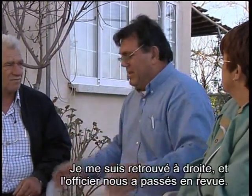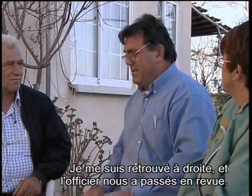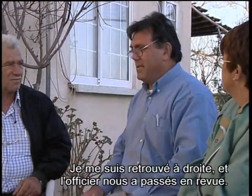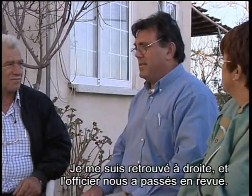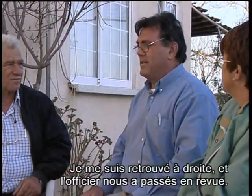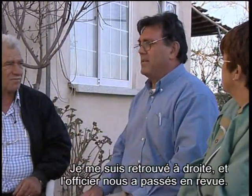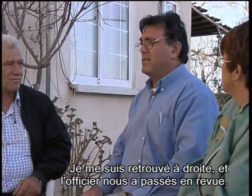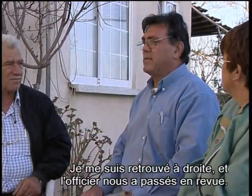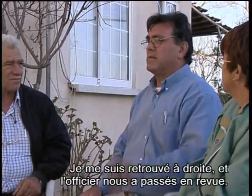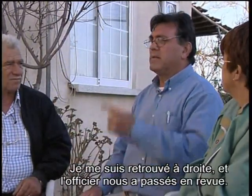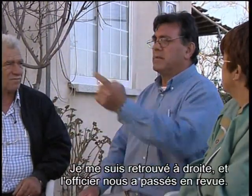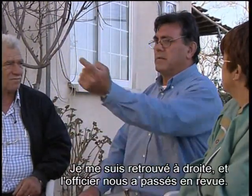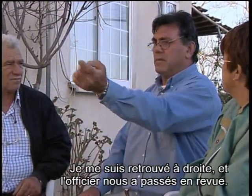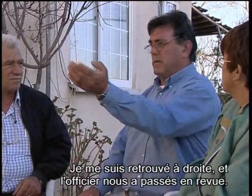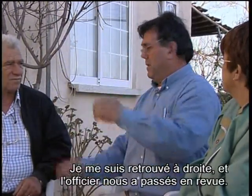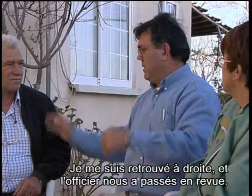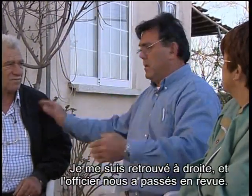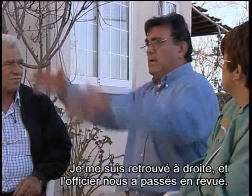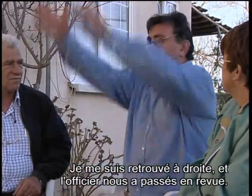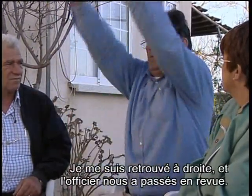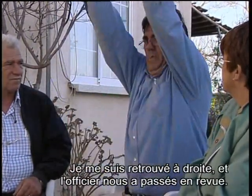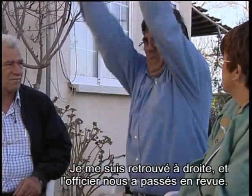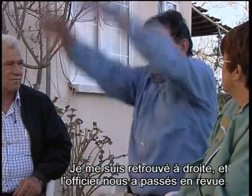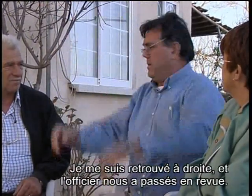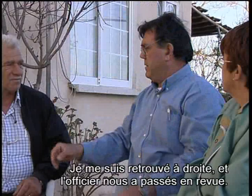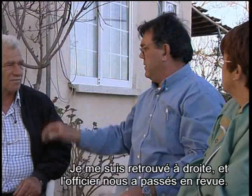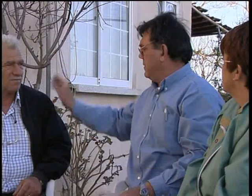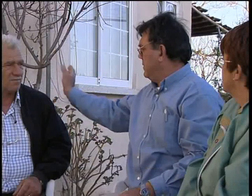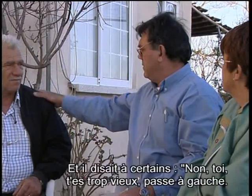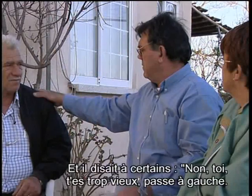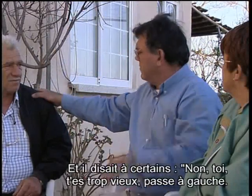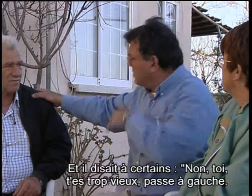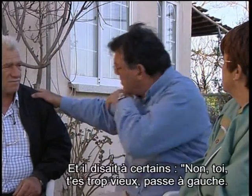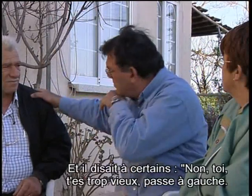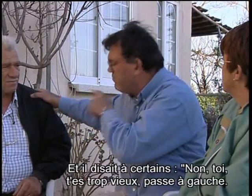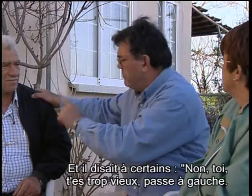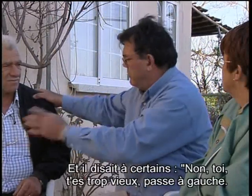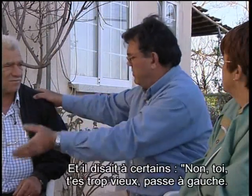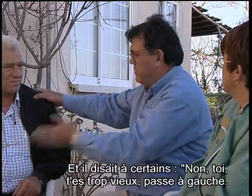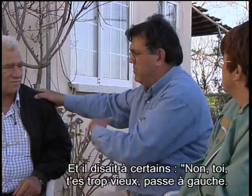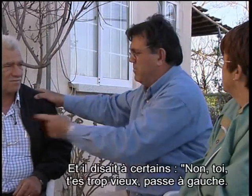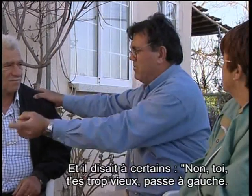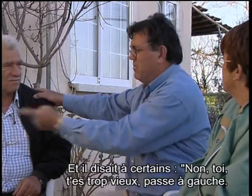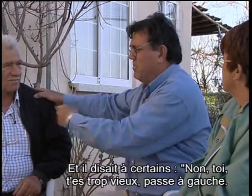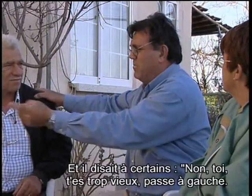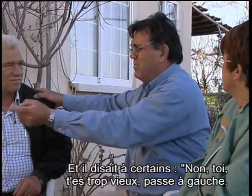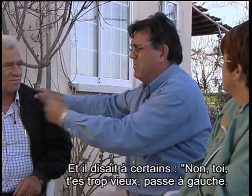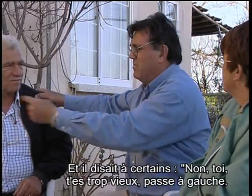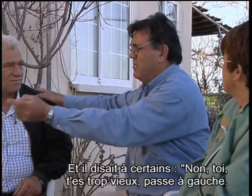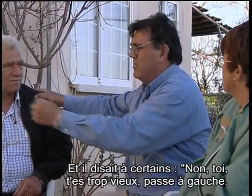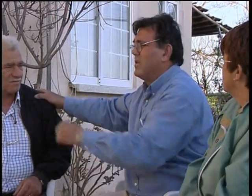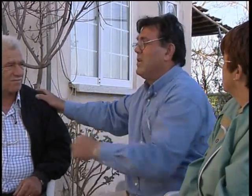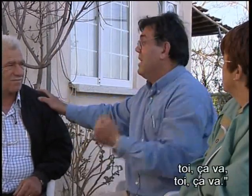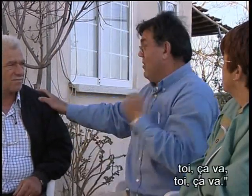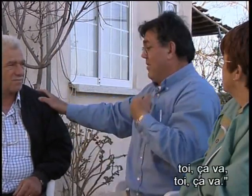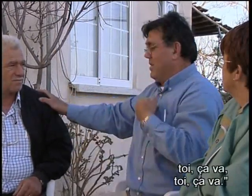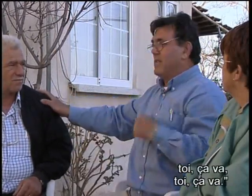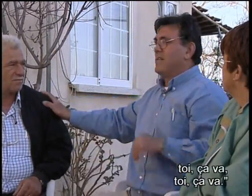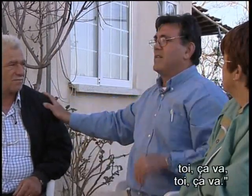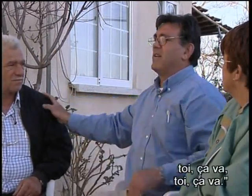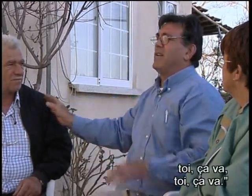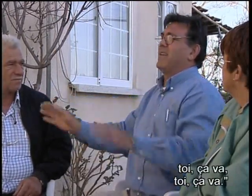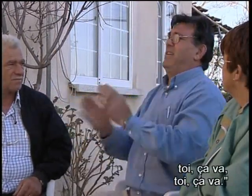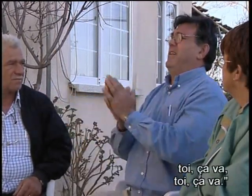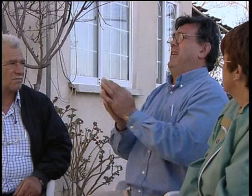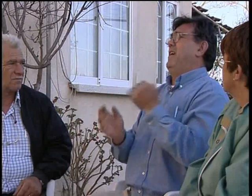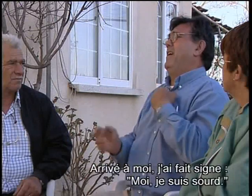Je me suis retrouvé dans la colonne de droite. Et l'officier nous a passé en revue. Et il disait à certains, non, toi, t'es trop vieux, passe à gauche. Toi, ça